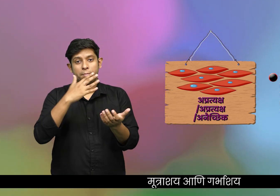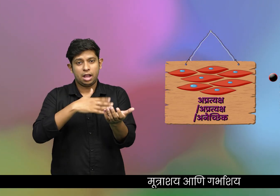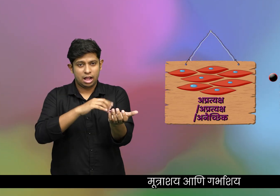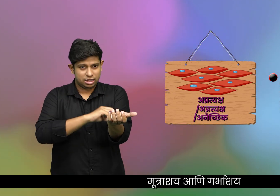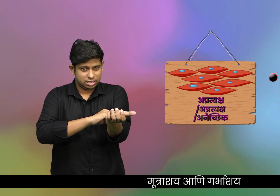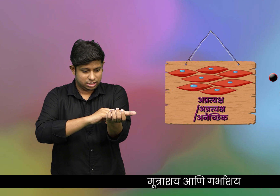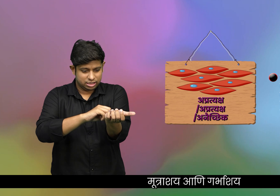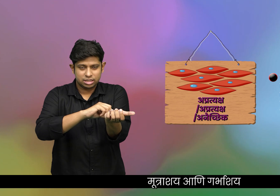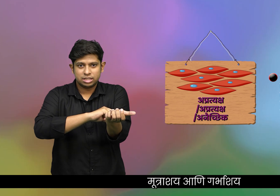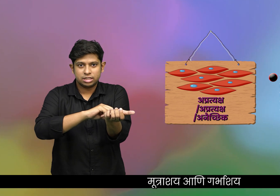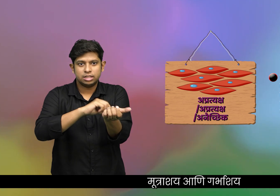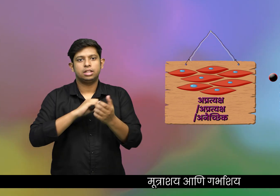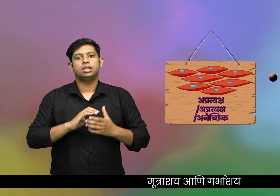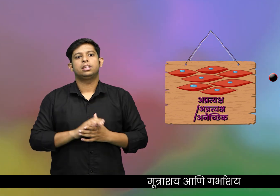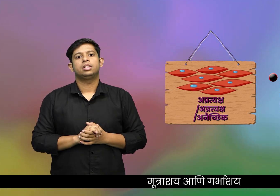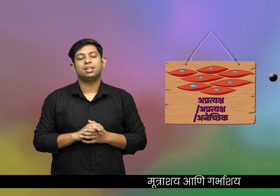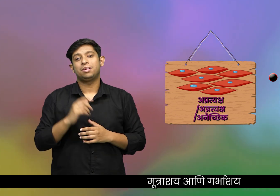मूत्राशय आणि गर्भाशय.